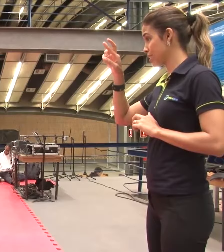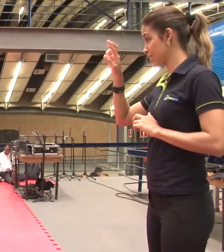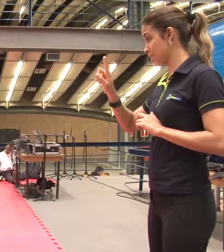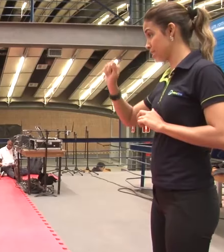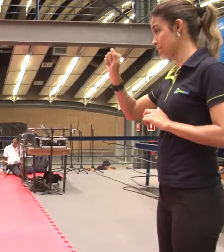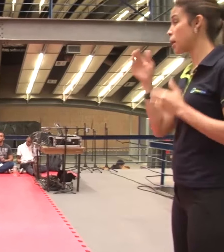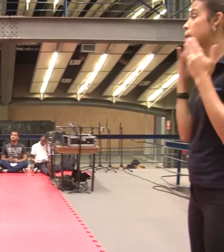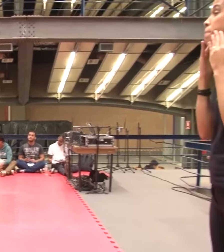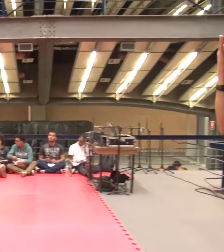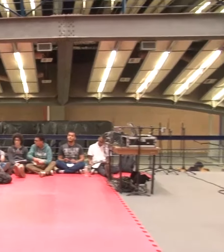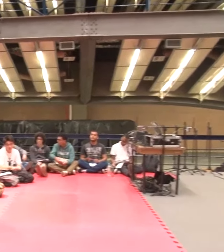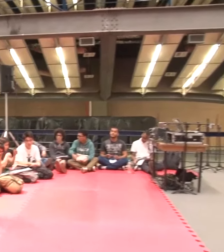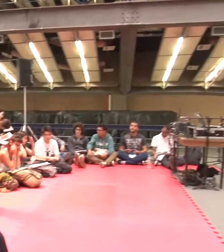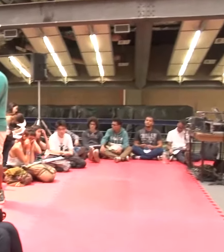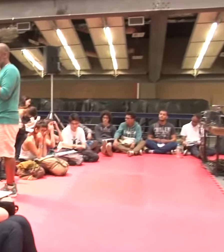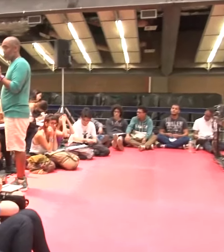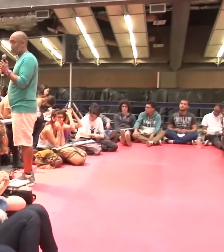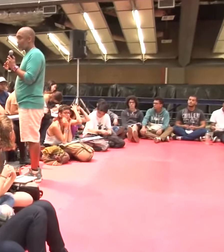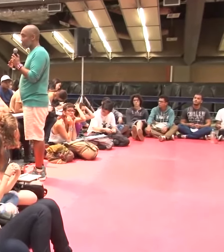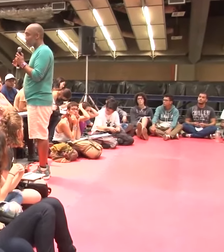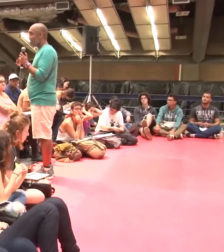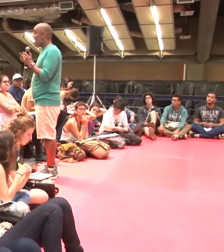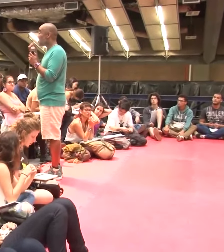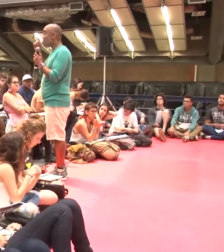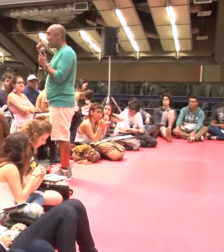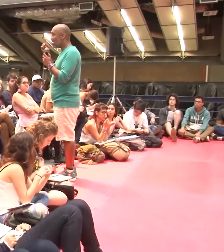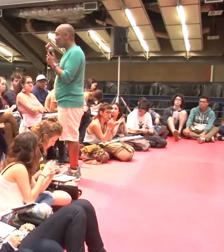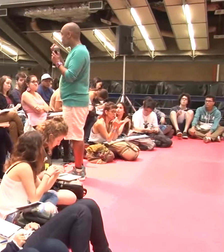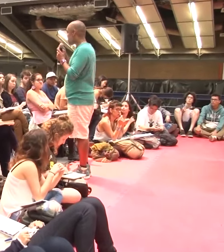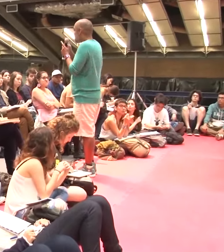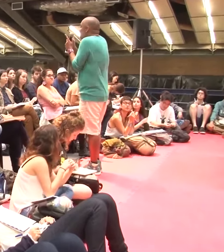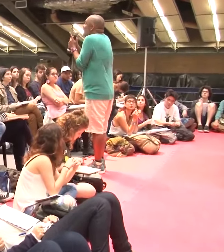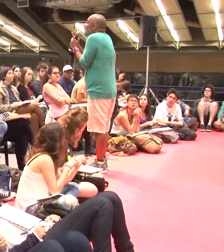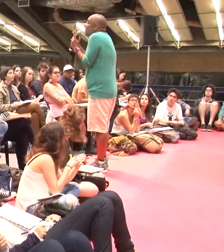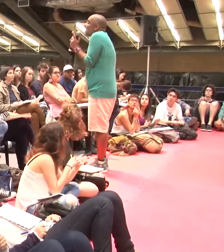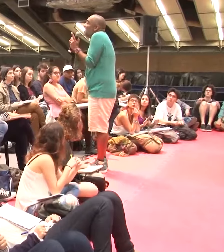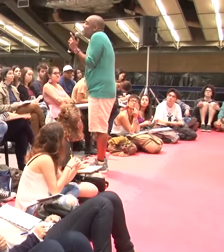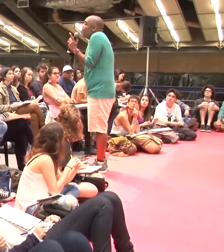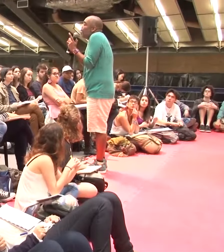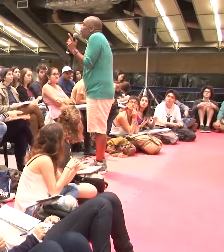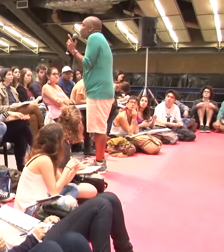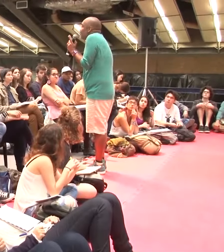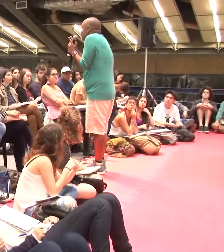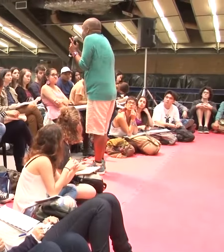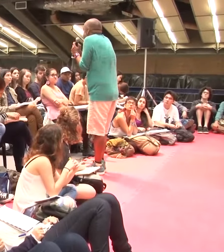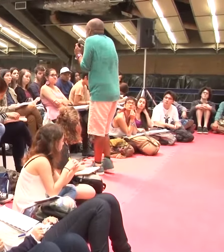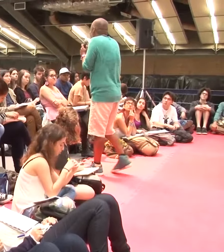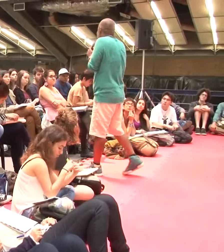a pequenez da sua condição. Ela se mata com uma faquinha de limpar